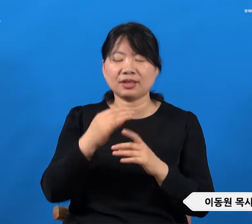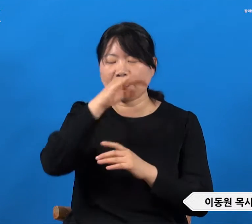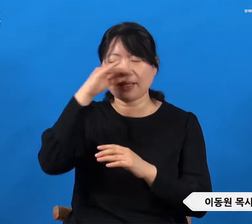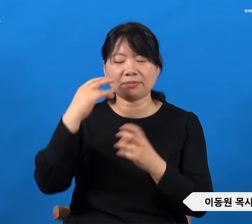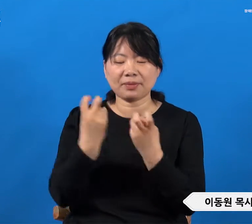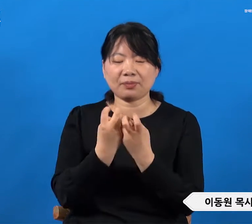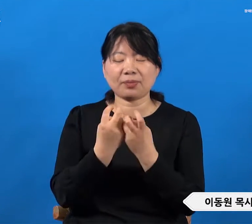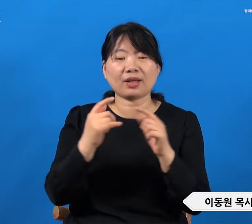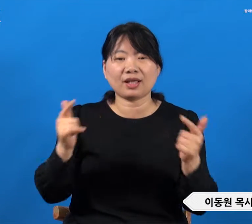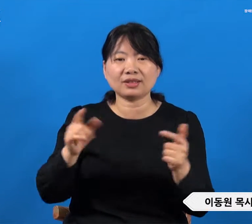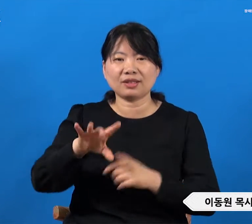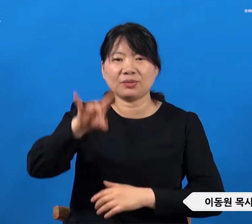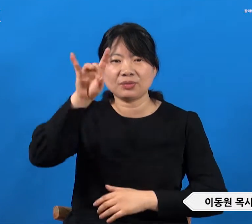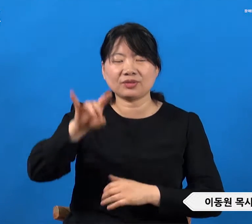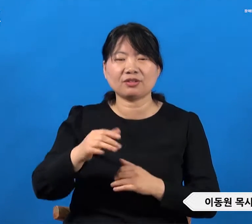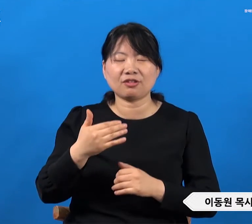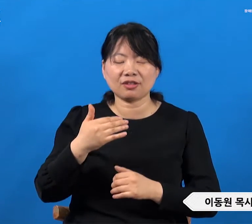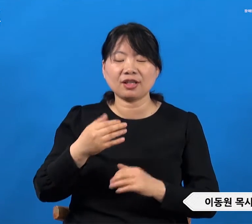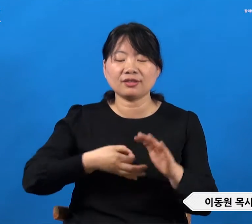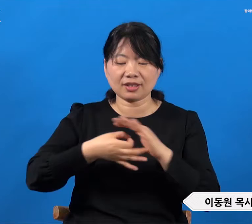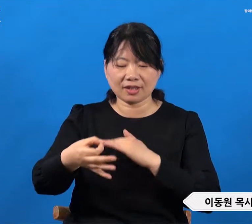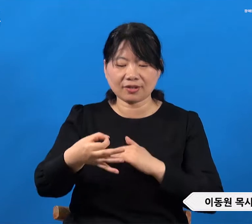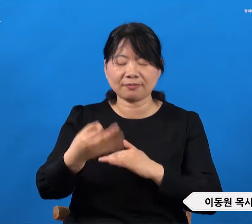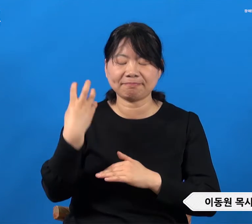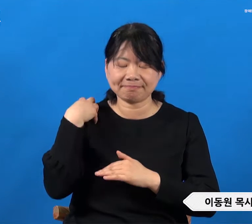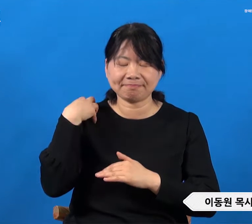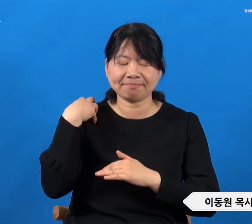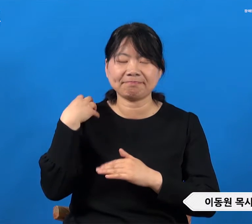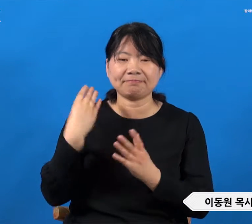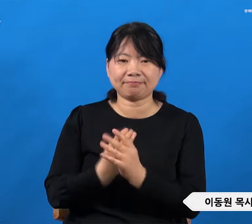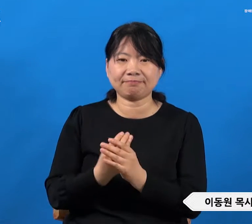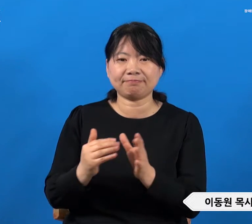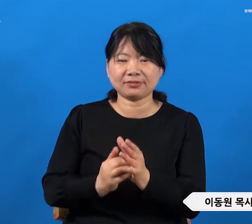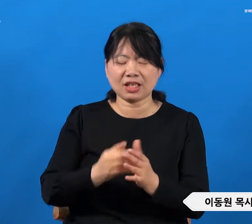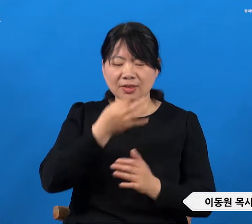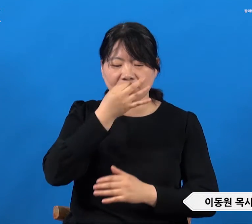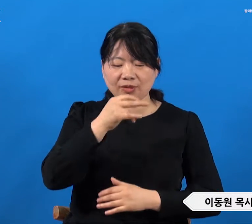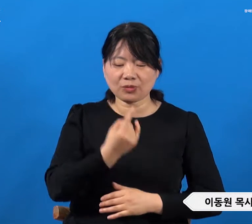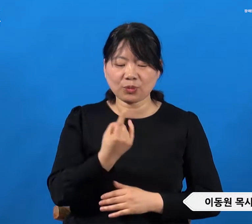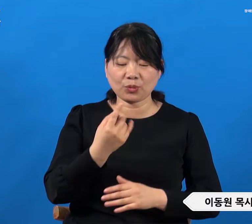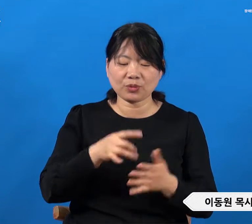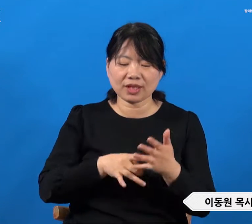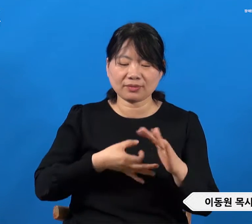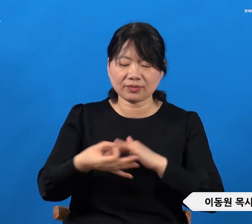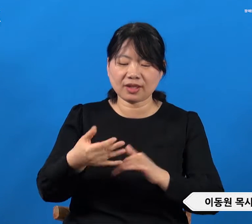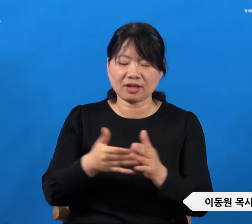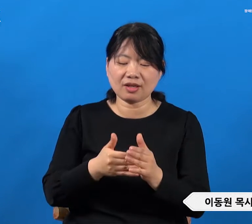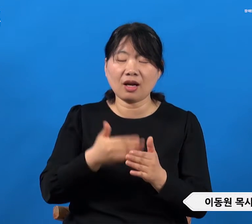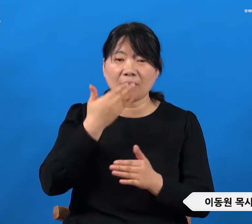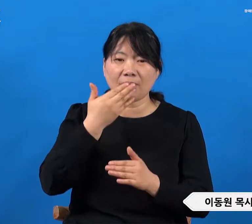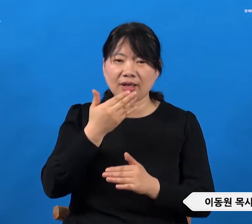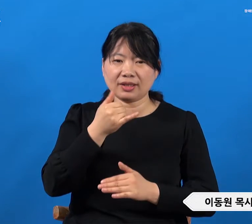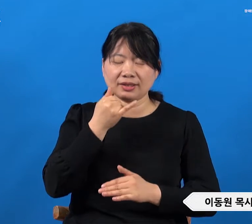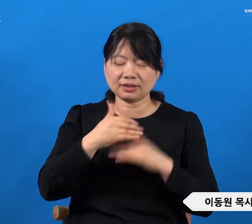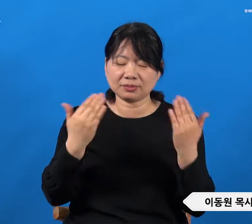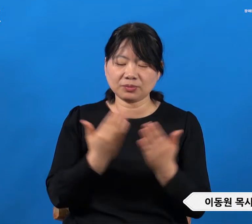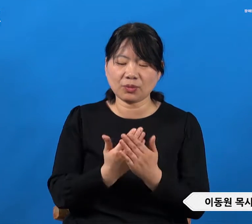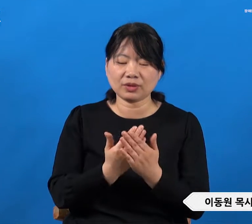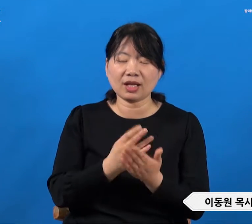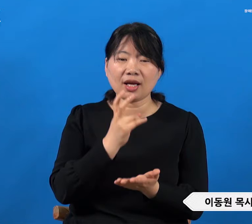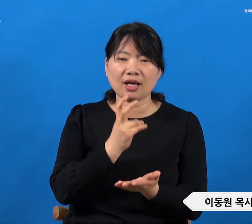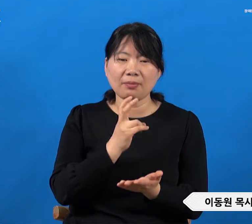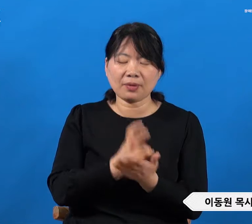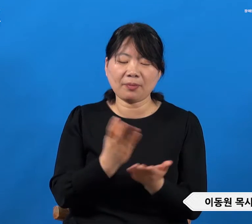방법이 아니라고 생각해요. 일단 낼 것은 내야 한다고 생각합니다. 아무리 힘들어도 세금을 일단 내고 할 수 있는